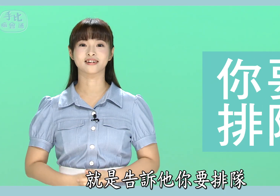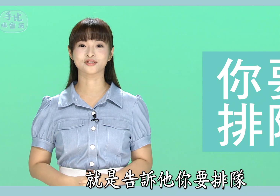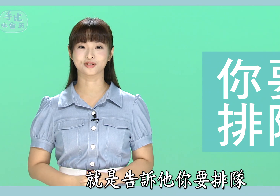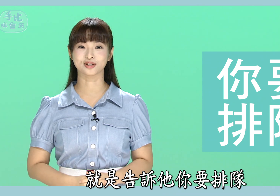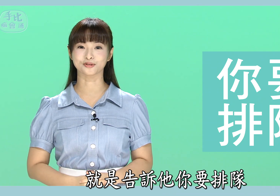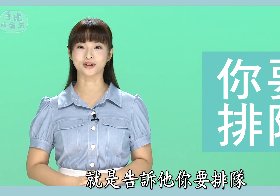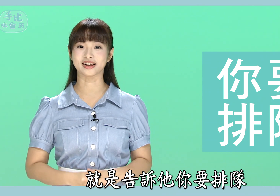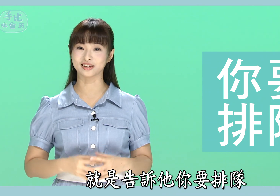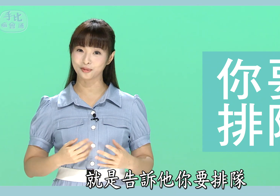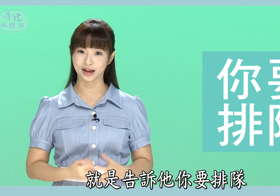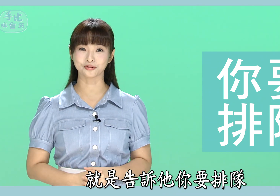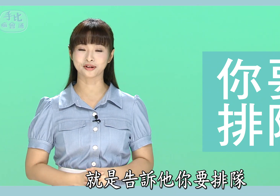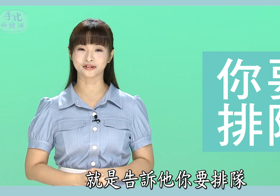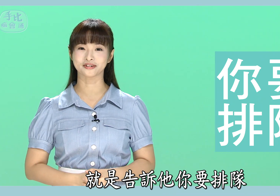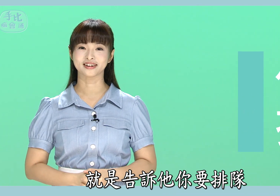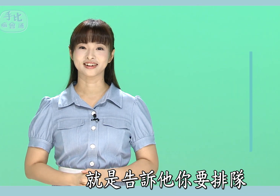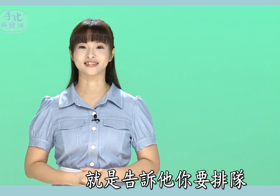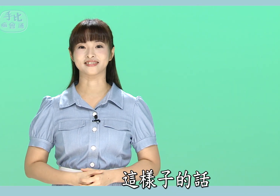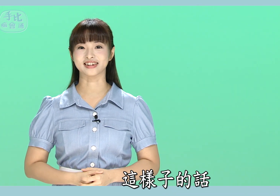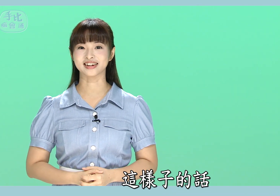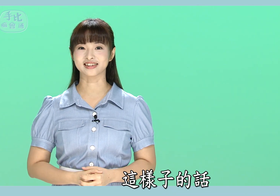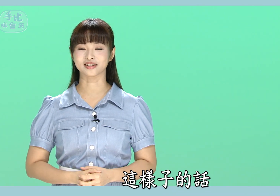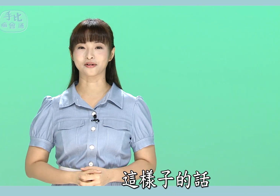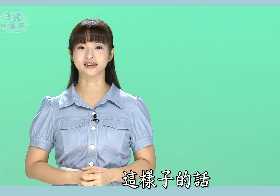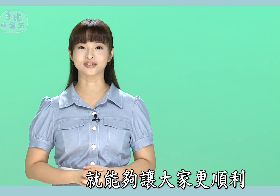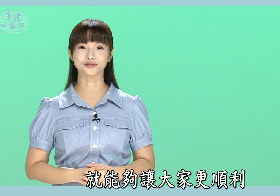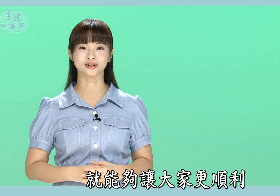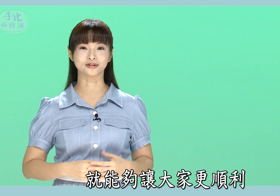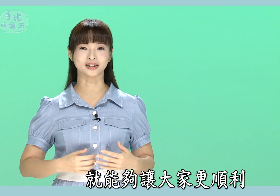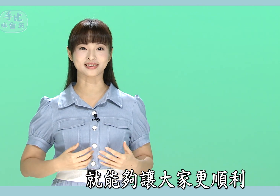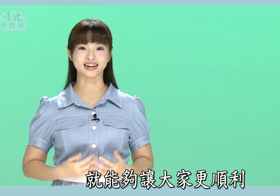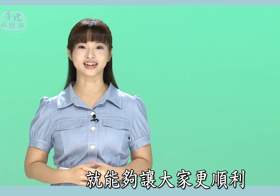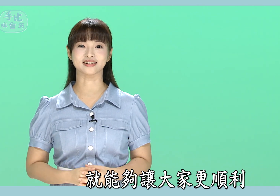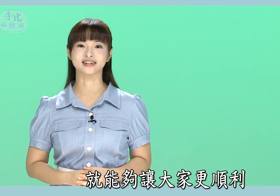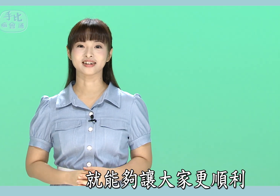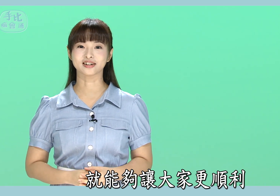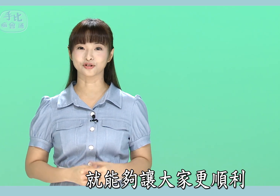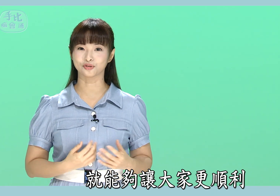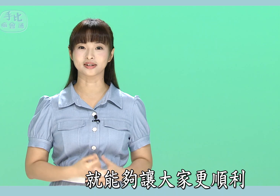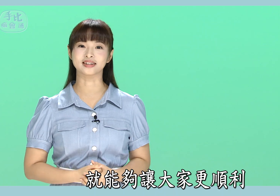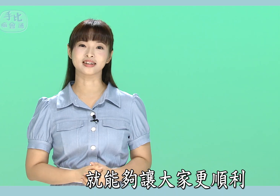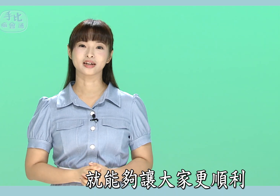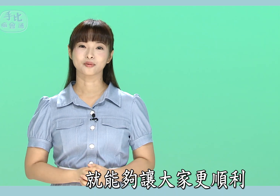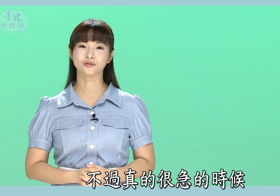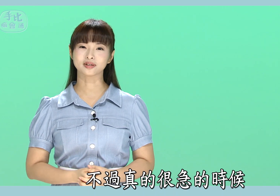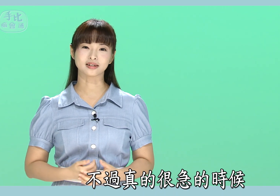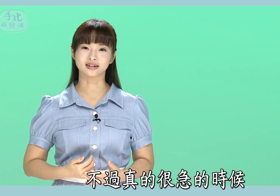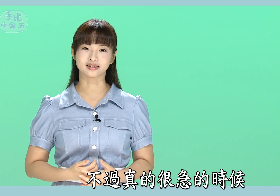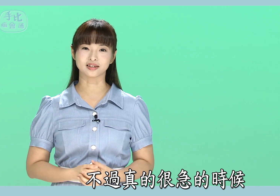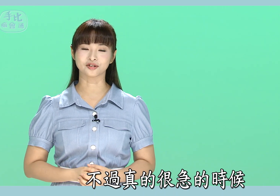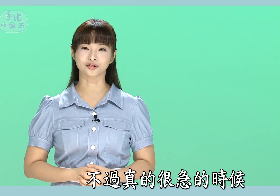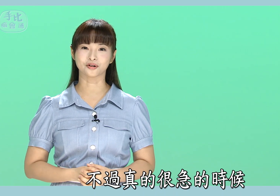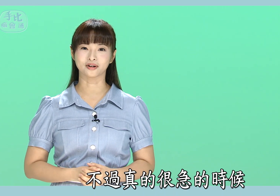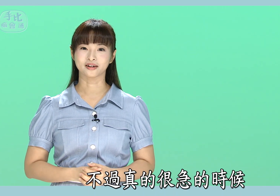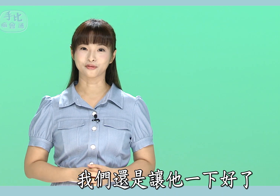就是告诉他你要排队哦。哦，那这样子的话呢，就能够让大家呢更顺利。不过真的很急的时候，我们还